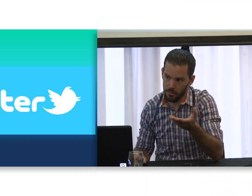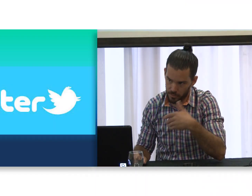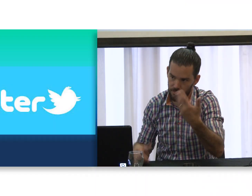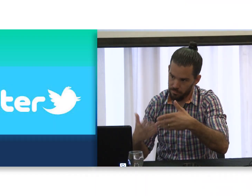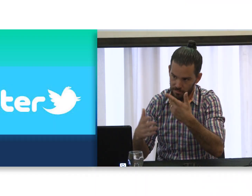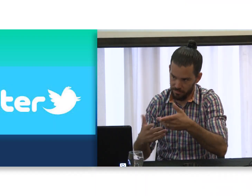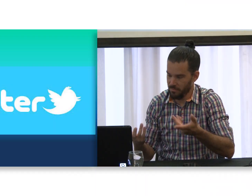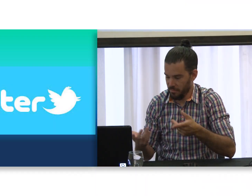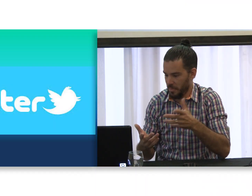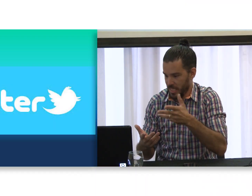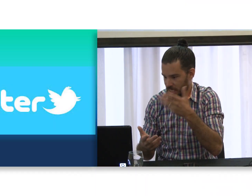El Twitter.